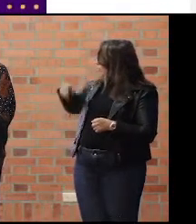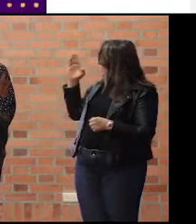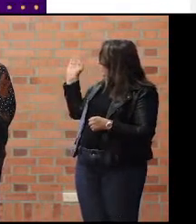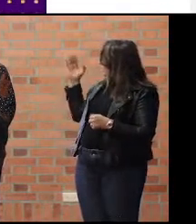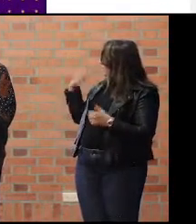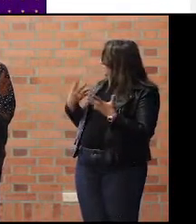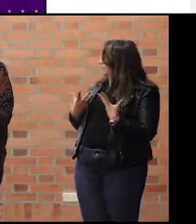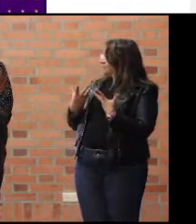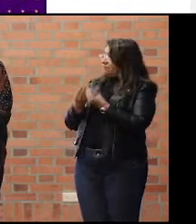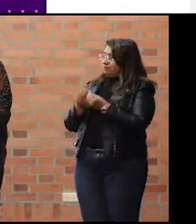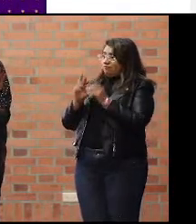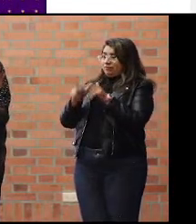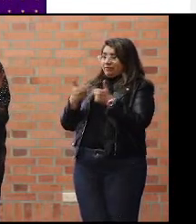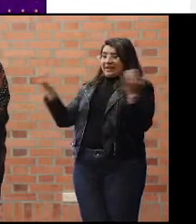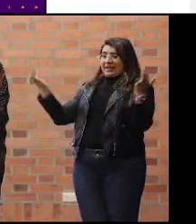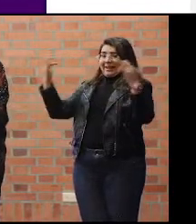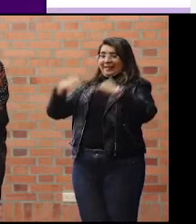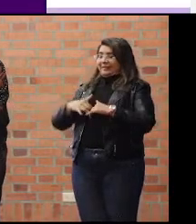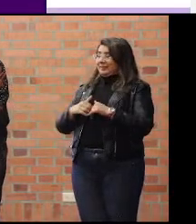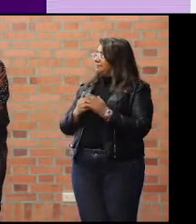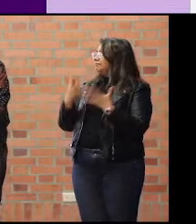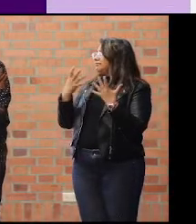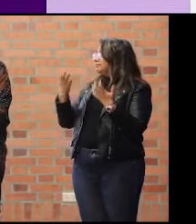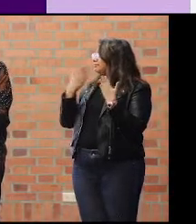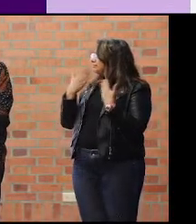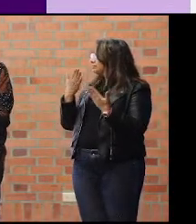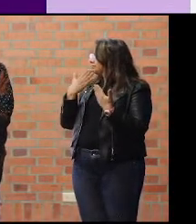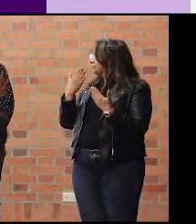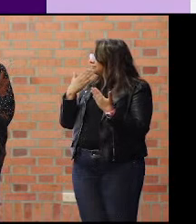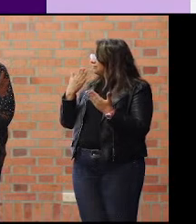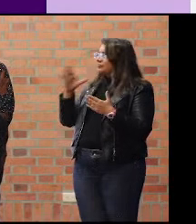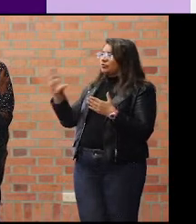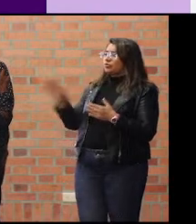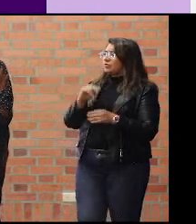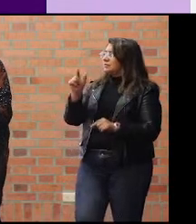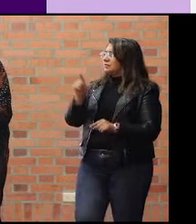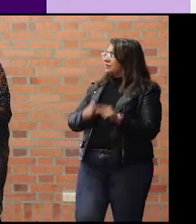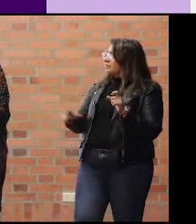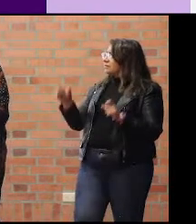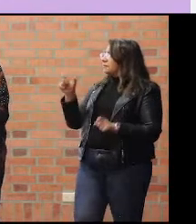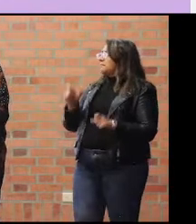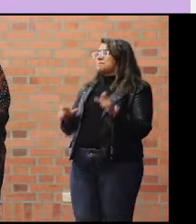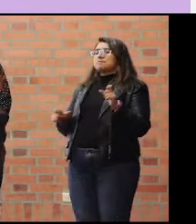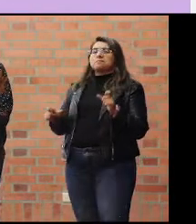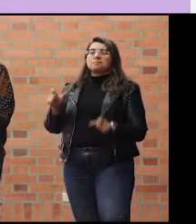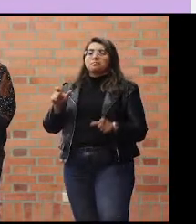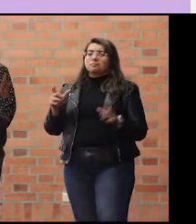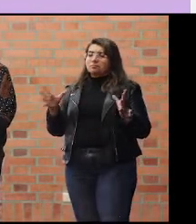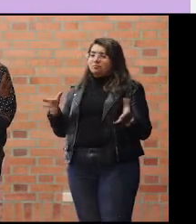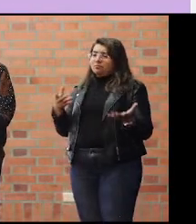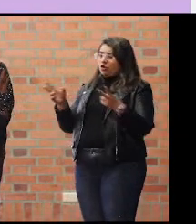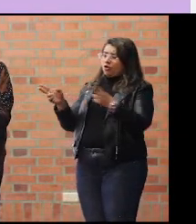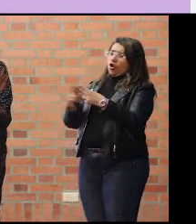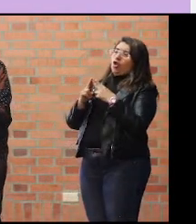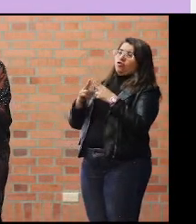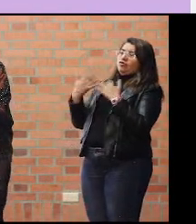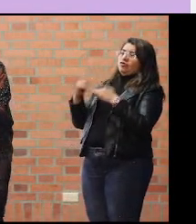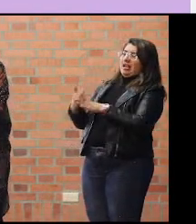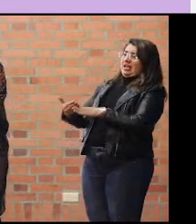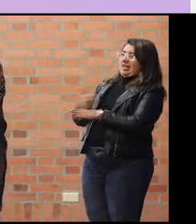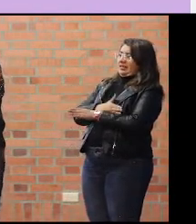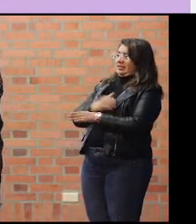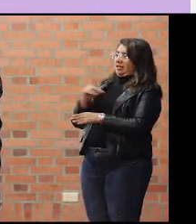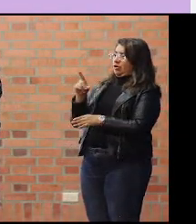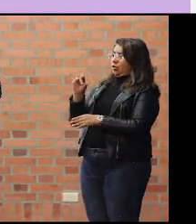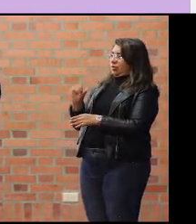hoy reunirnos acá quiero agradecerles también a todas las personas que sin haber conocido a Lucy como Laura que